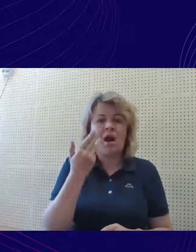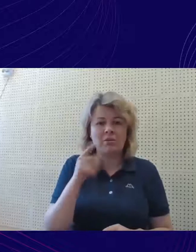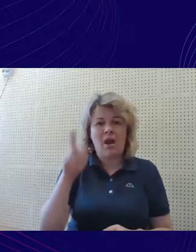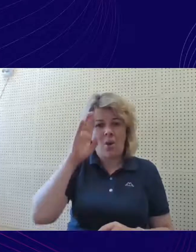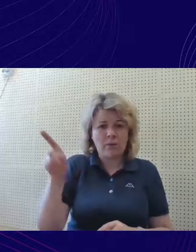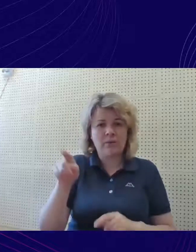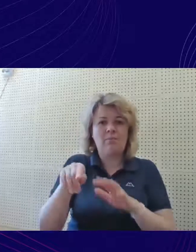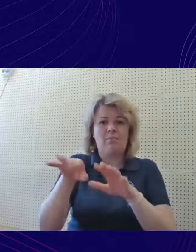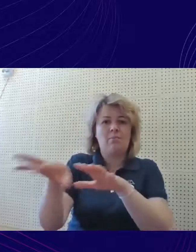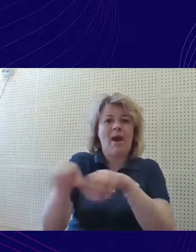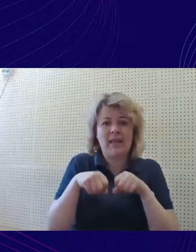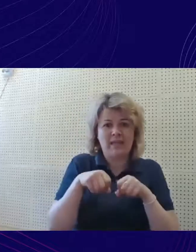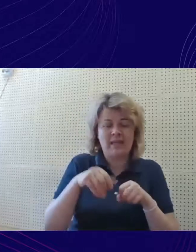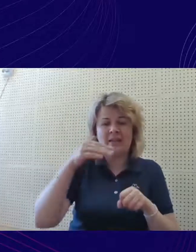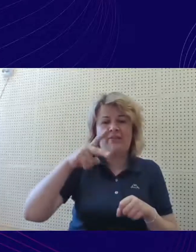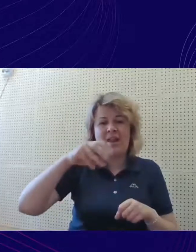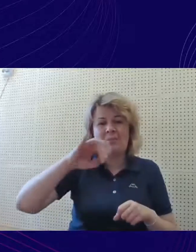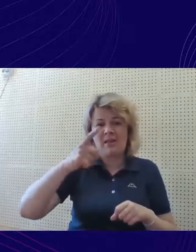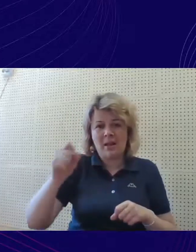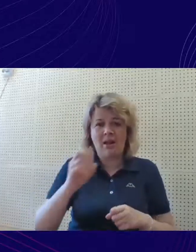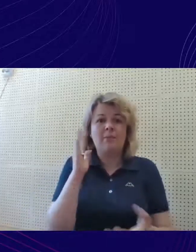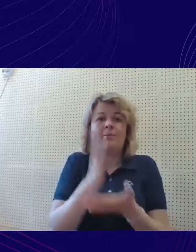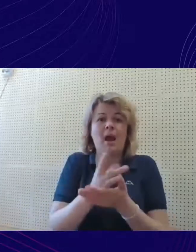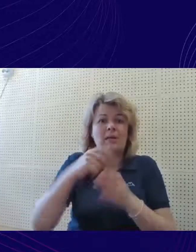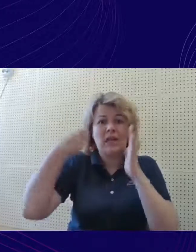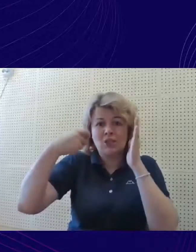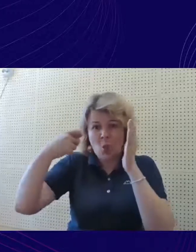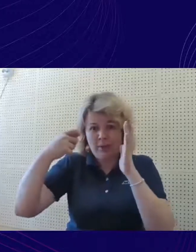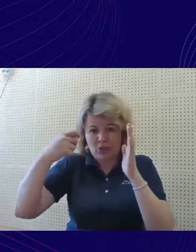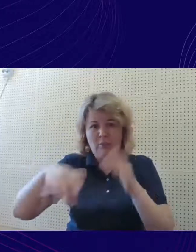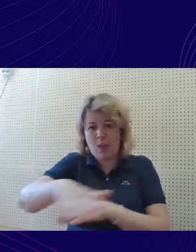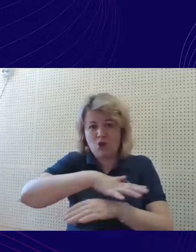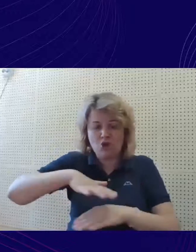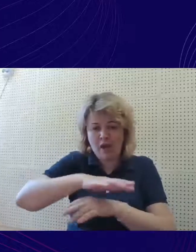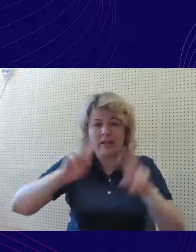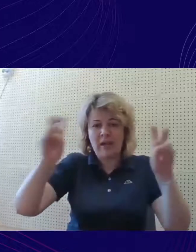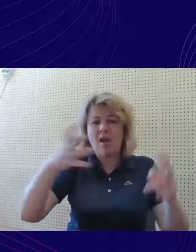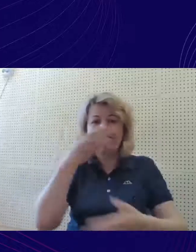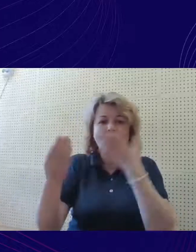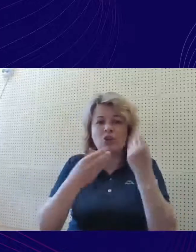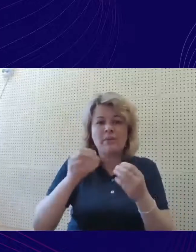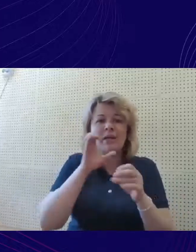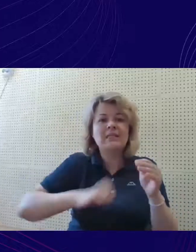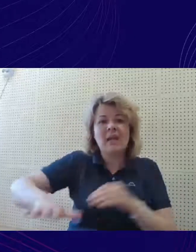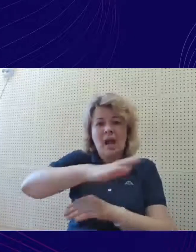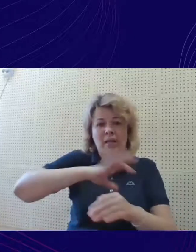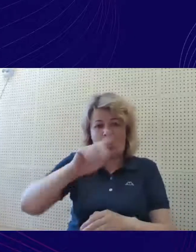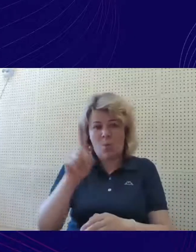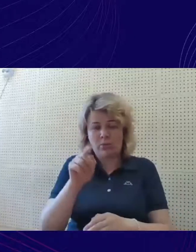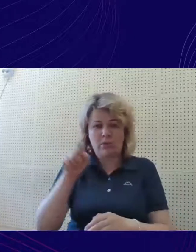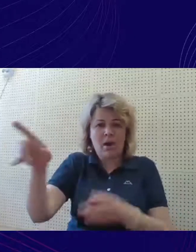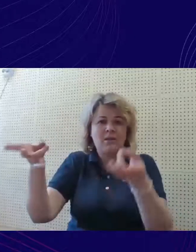фильм, Флеминга, прямо со съемочной площадки «Волшебника страны Оз», когда тому оставалось несколько дней